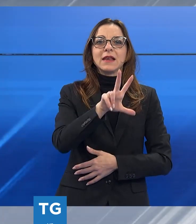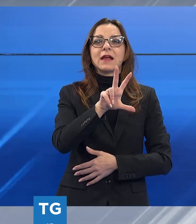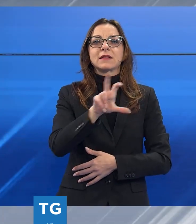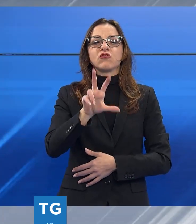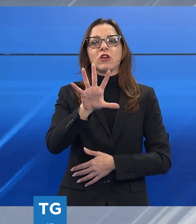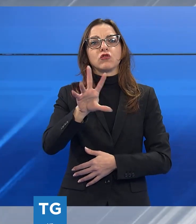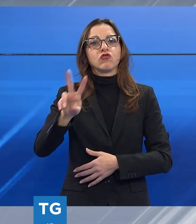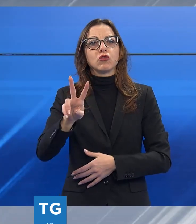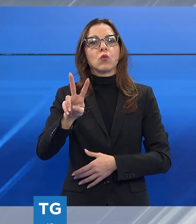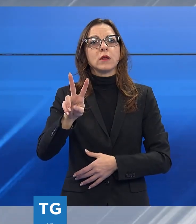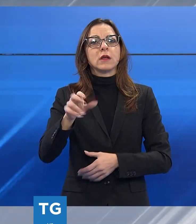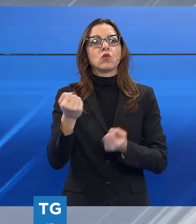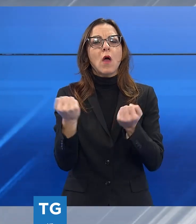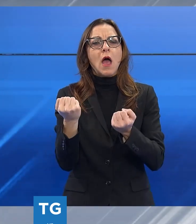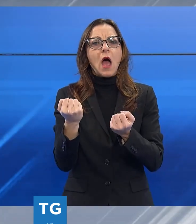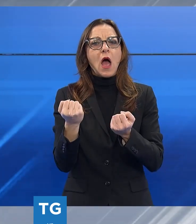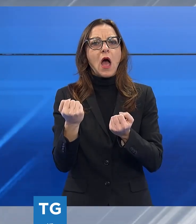3.352 pattuglie impiegate e